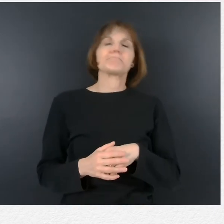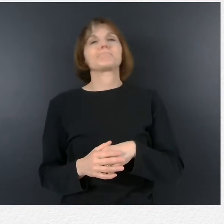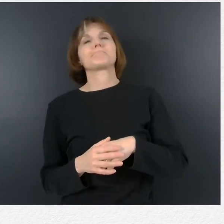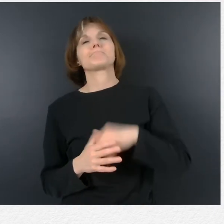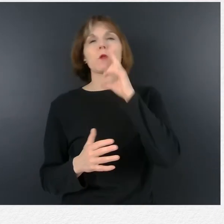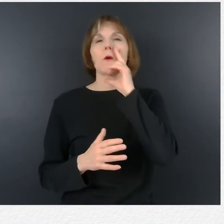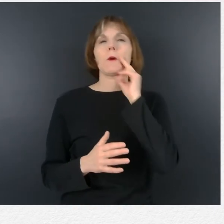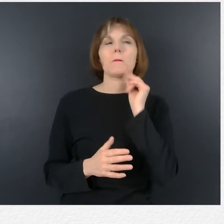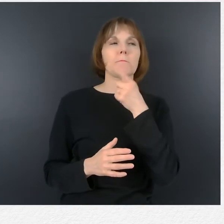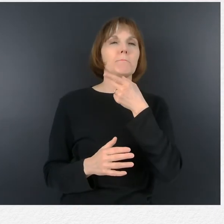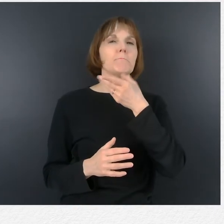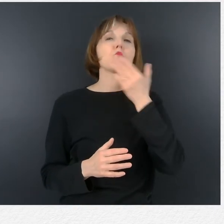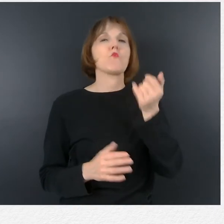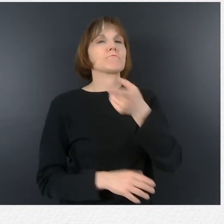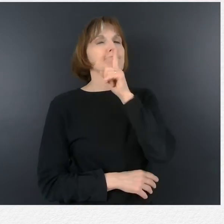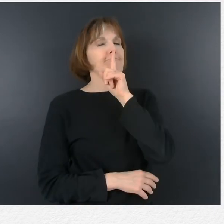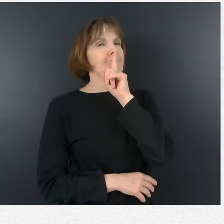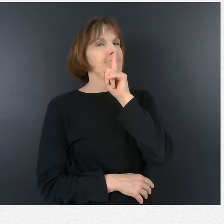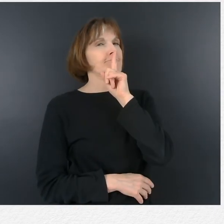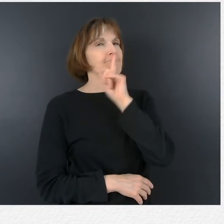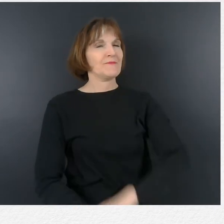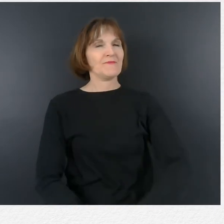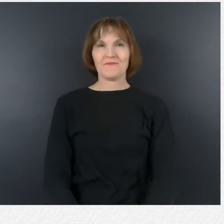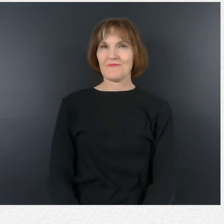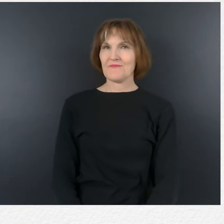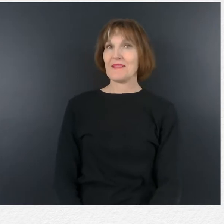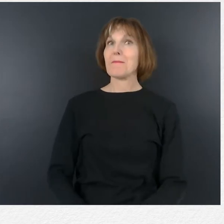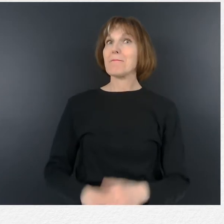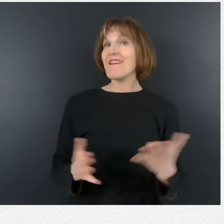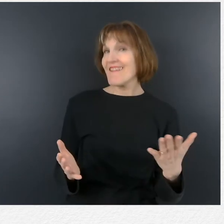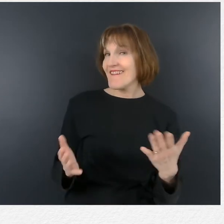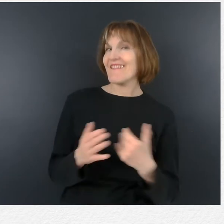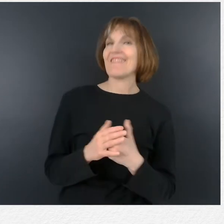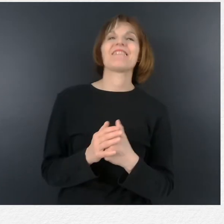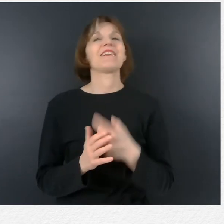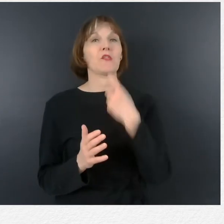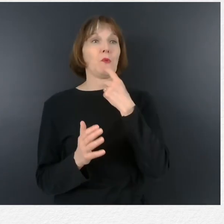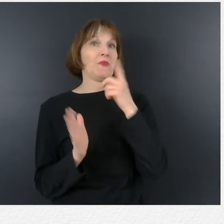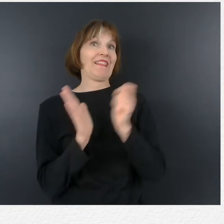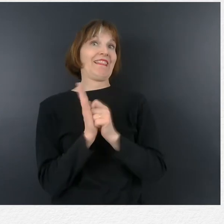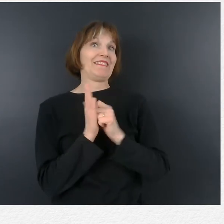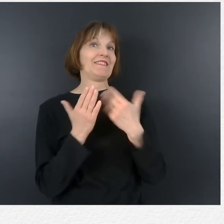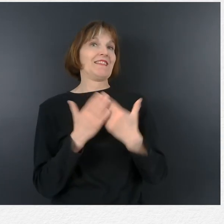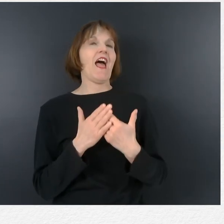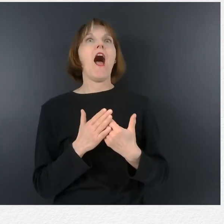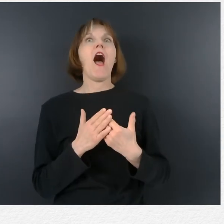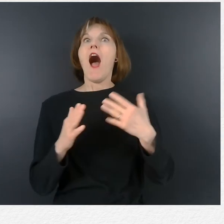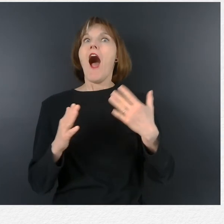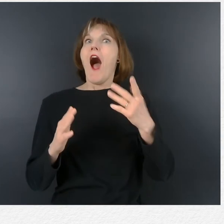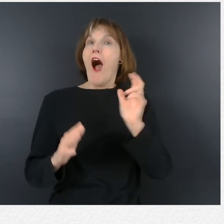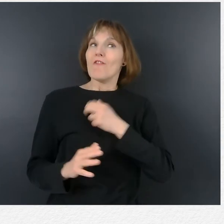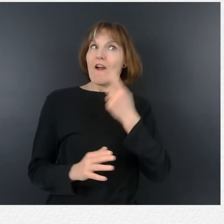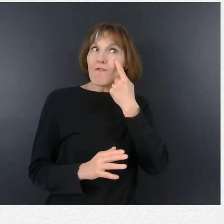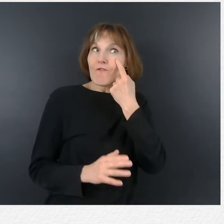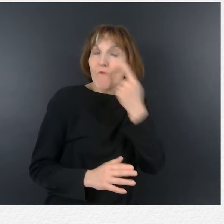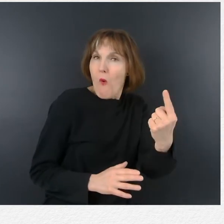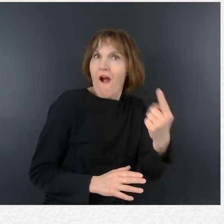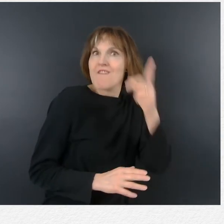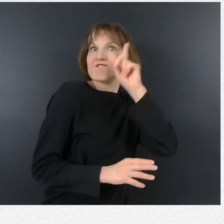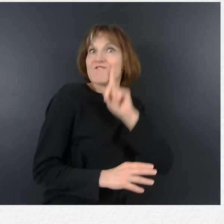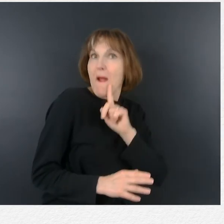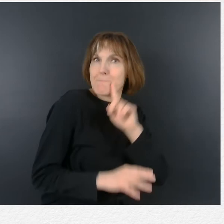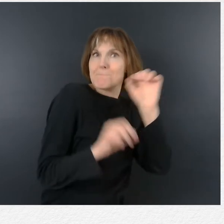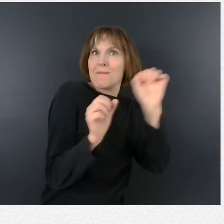le silence. Mais depuis ce jour, il remarque la femme de ménage et il passe à côté d'elle